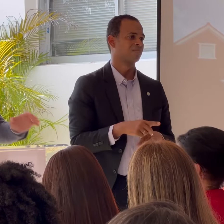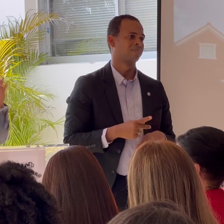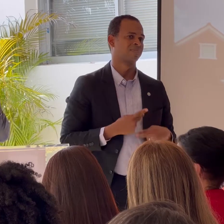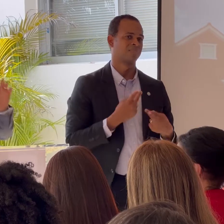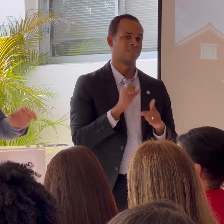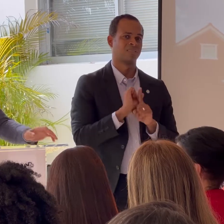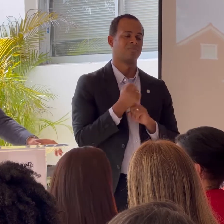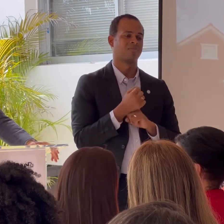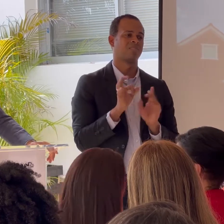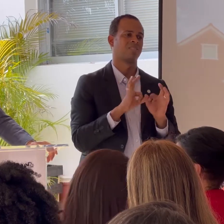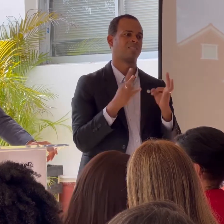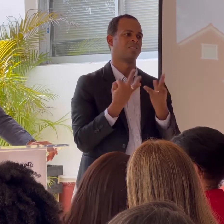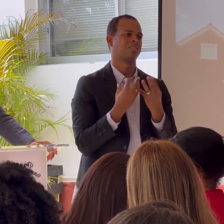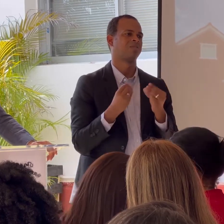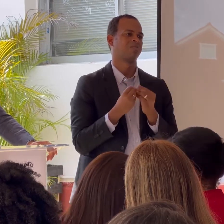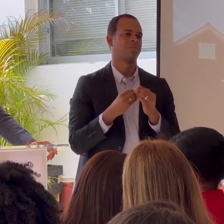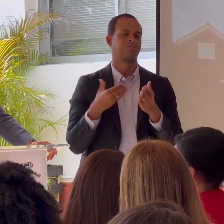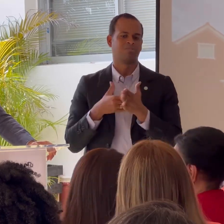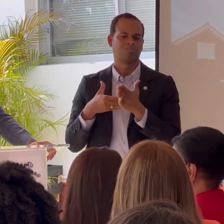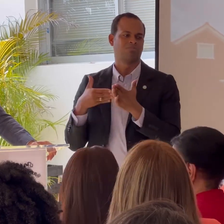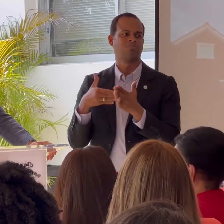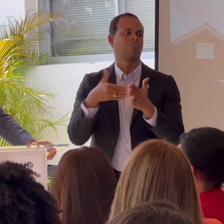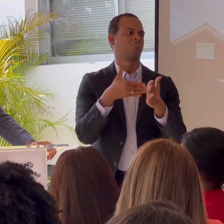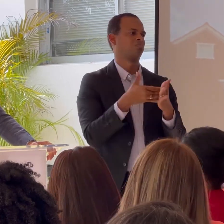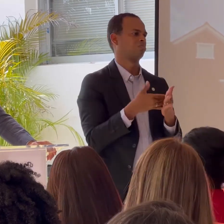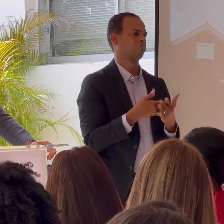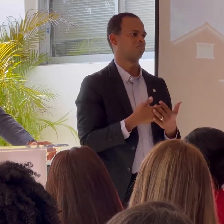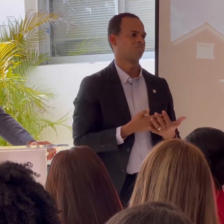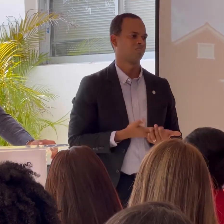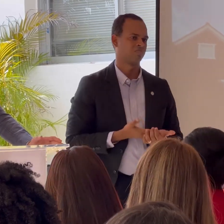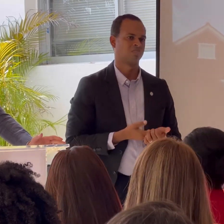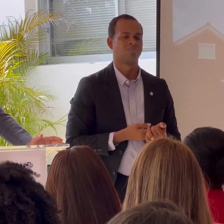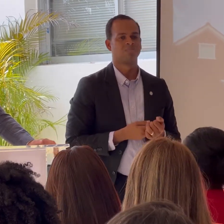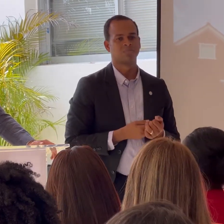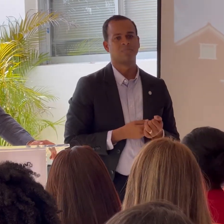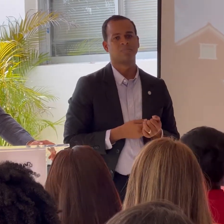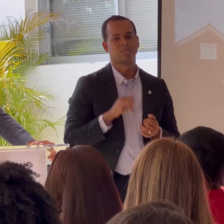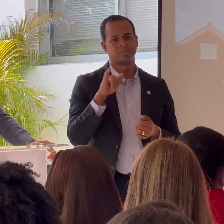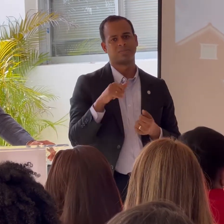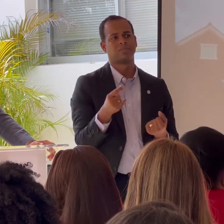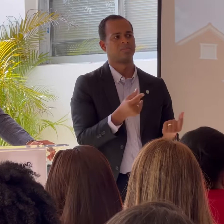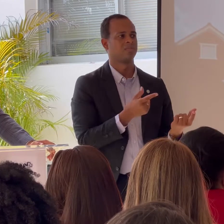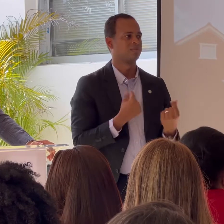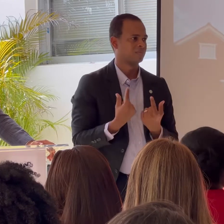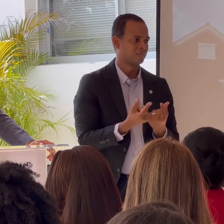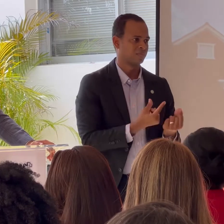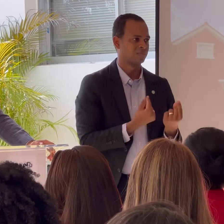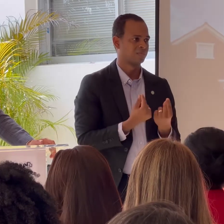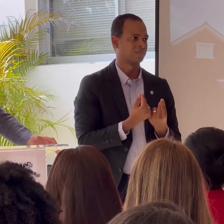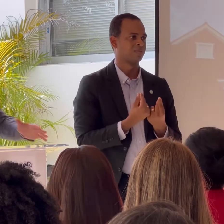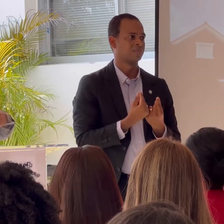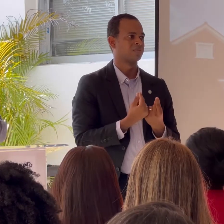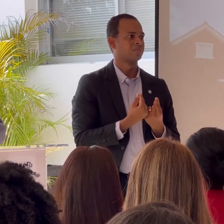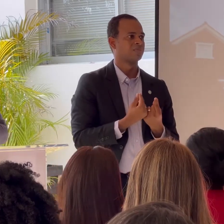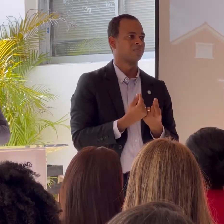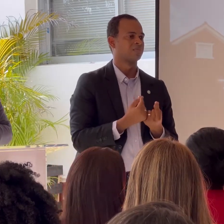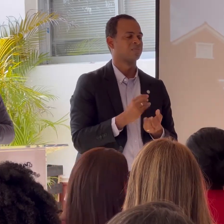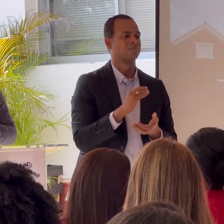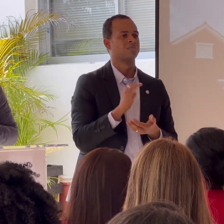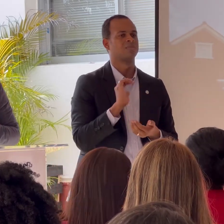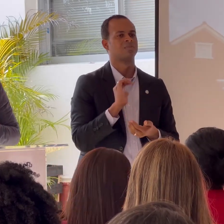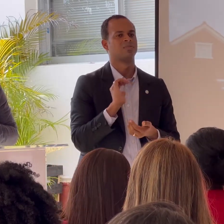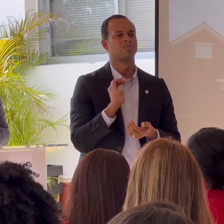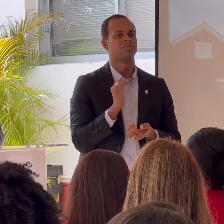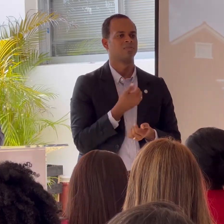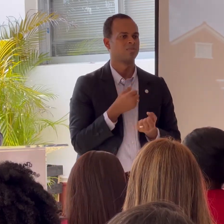Así es que la familia es más atacada de lo que nosotros pensamos. Este evento lleva todo nuestro apoyo,